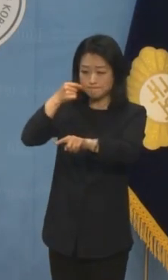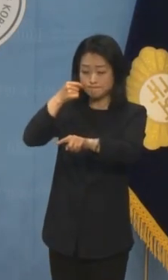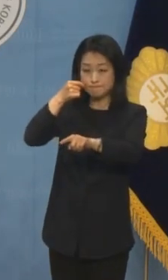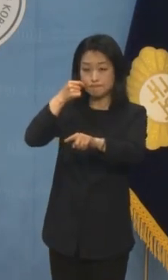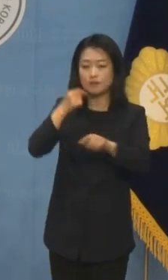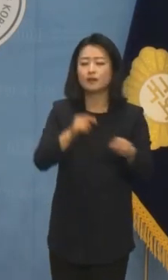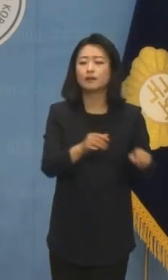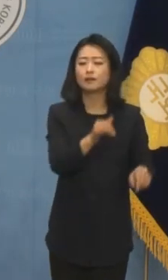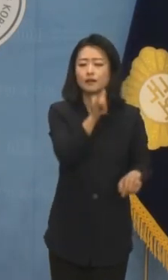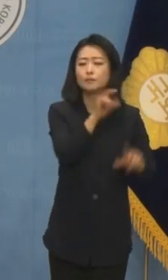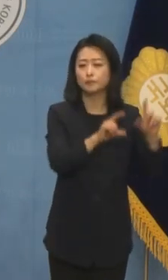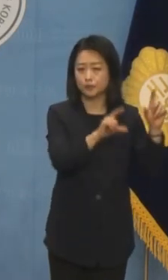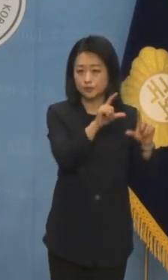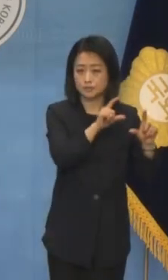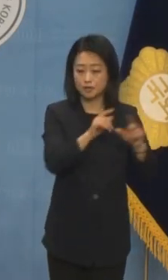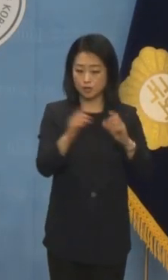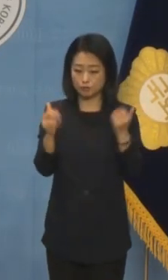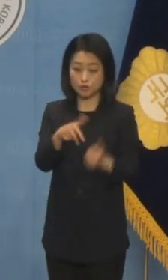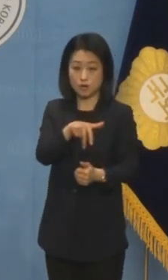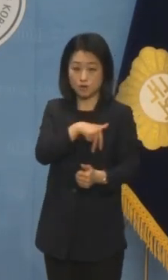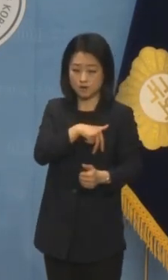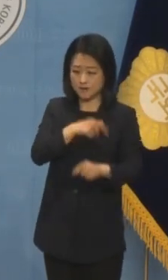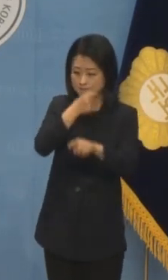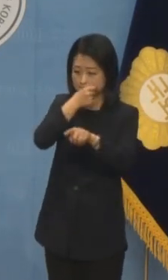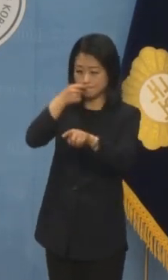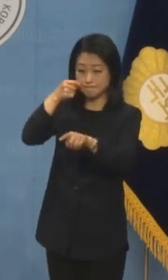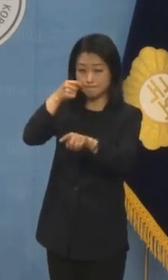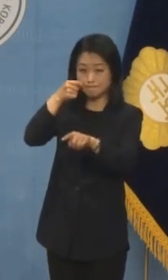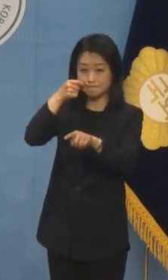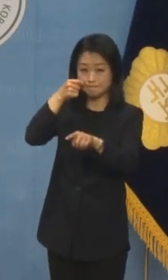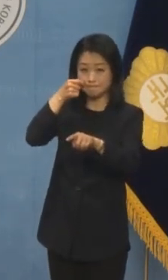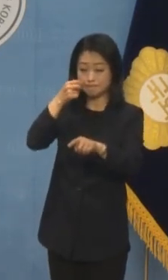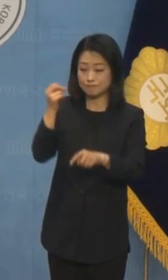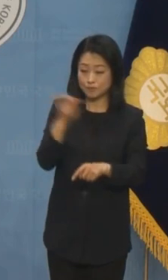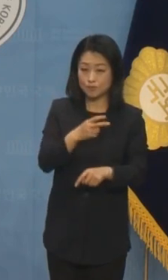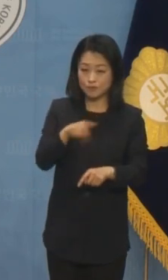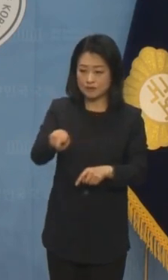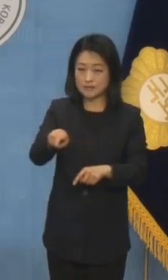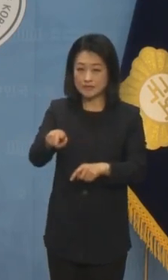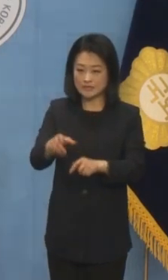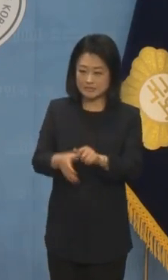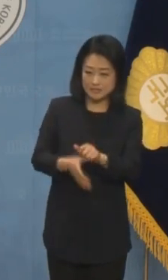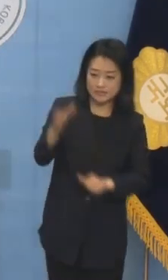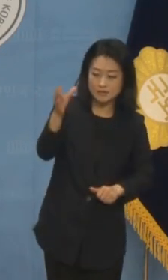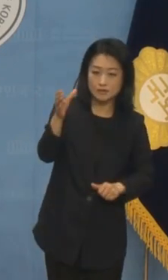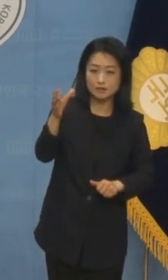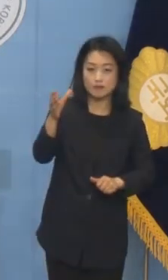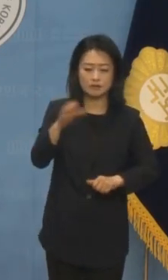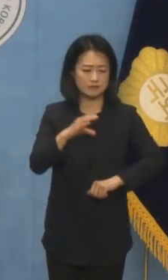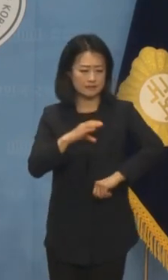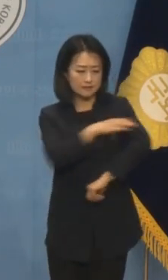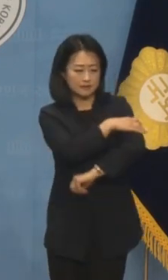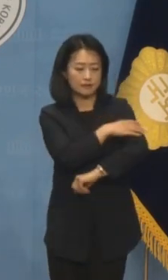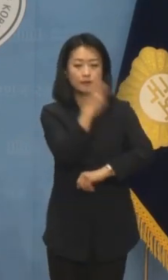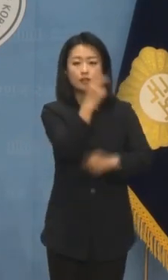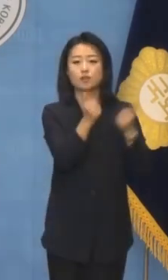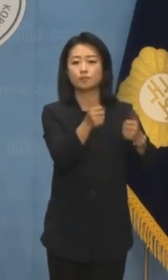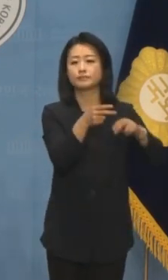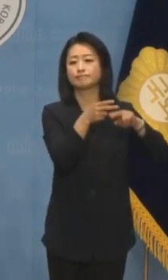있습니다. 국회의원은 입을 틀어막고 사지를 들어서 끌어내는 만행을 자행하기도